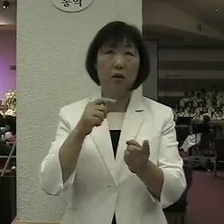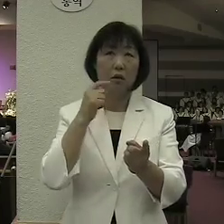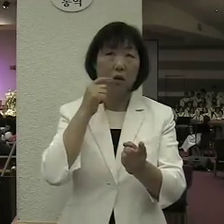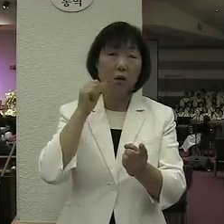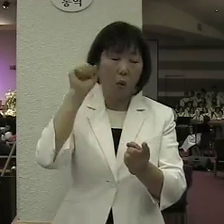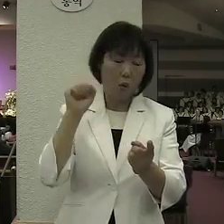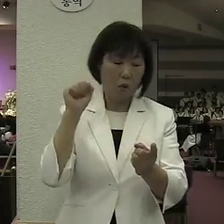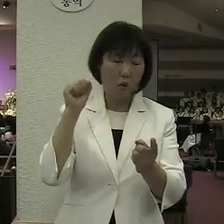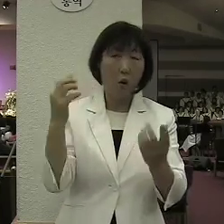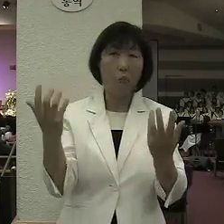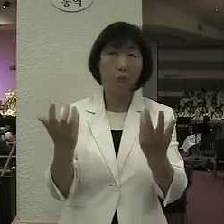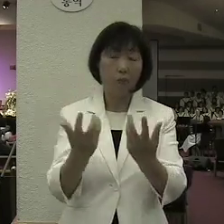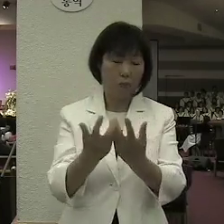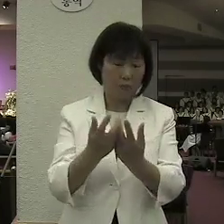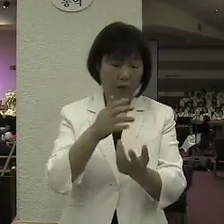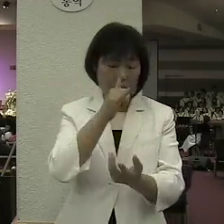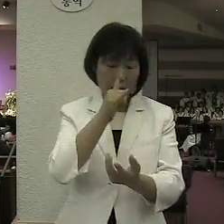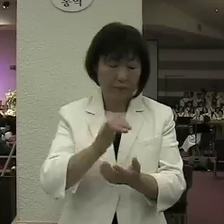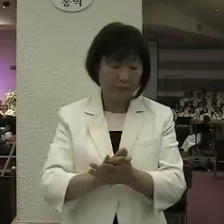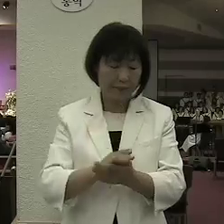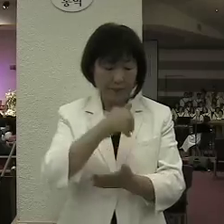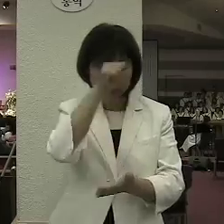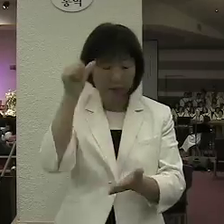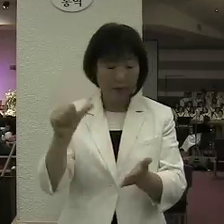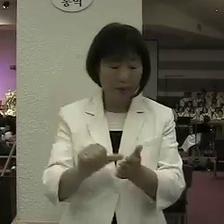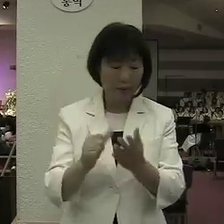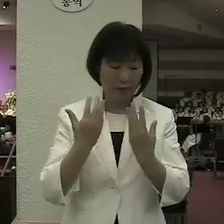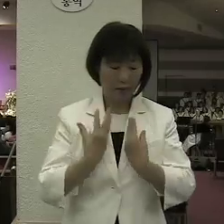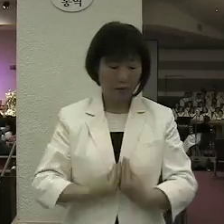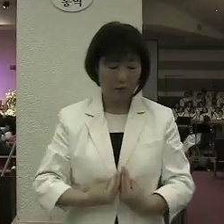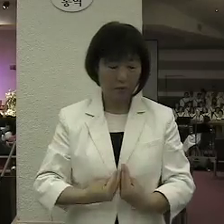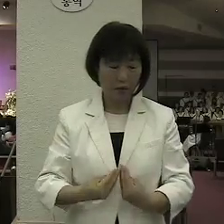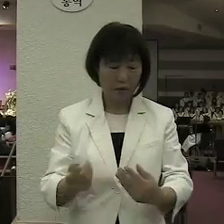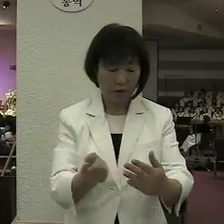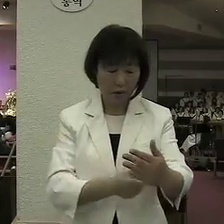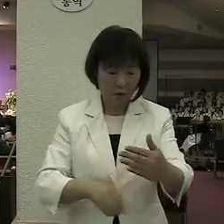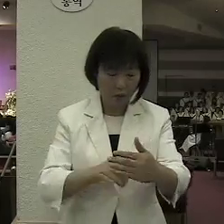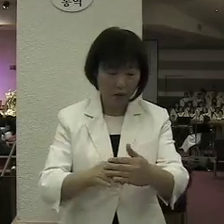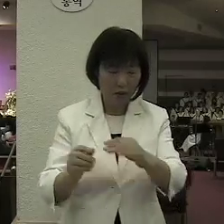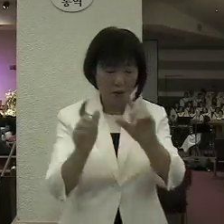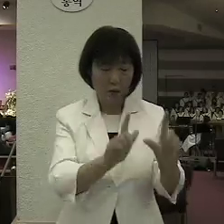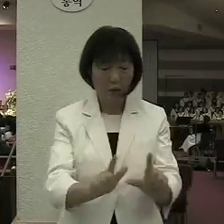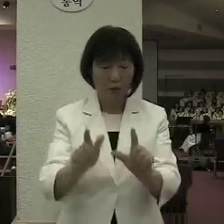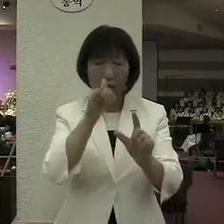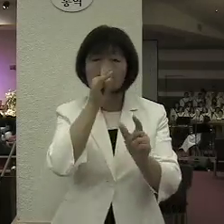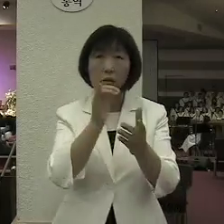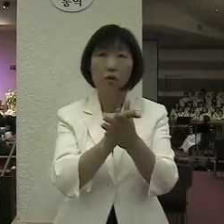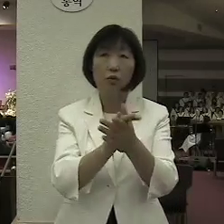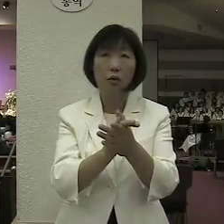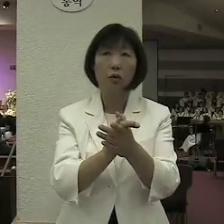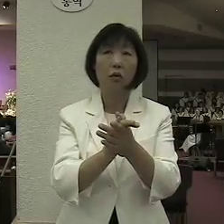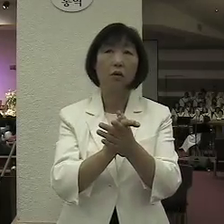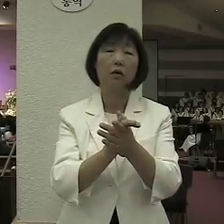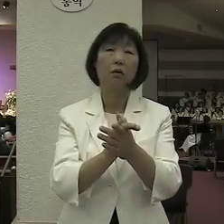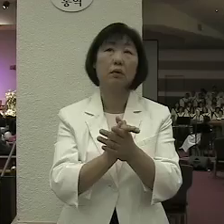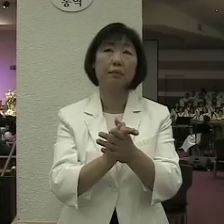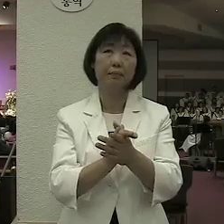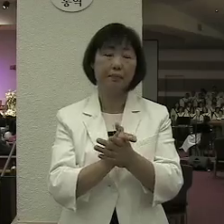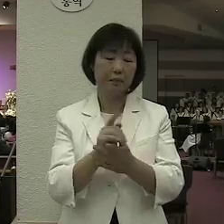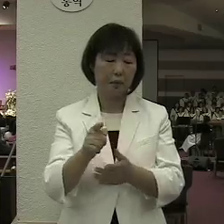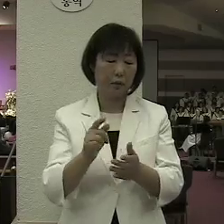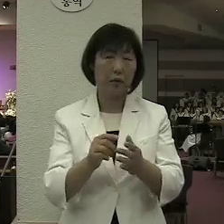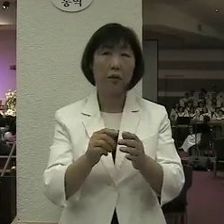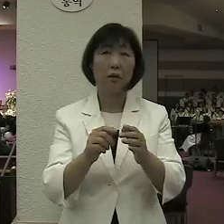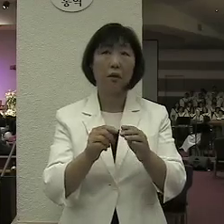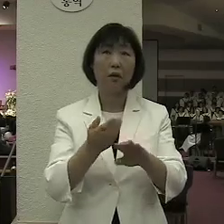다니는 친구가 된 것입니다. 한때는 정말 모든 대학이 흠모하는